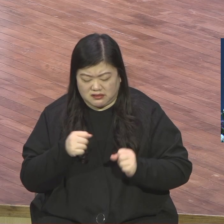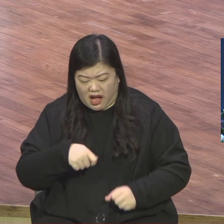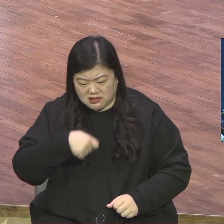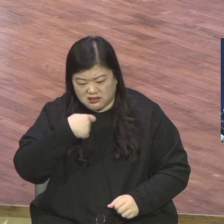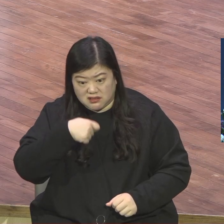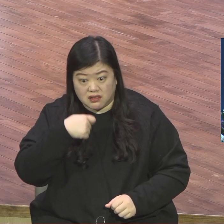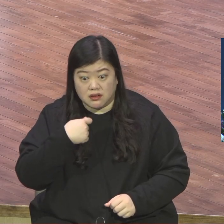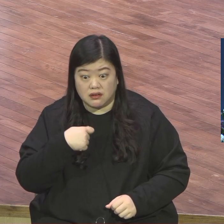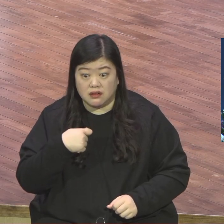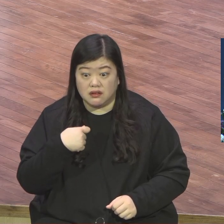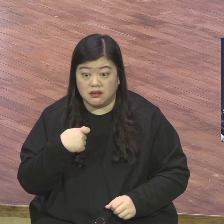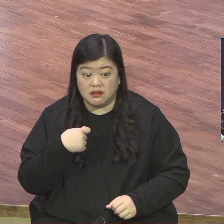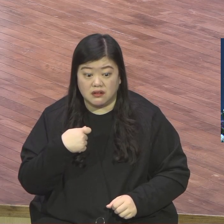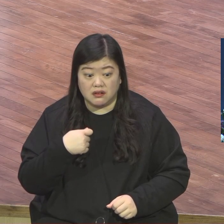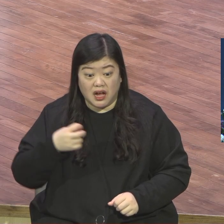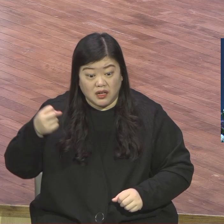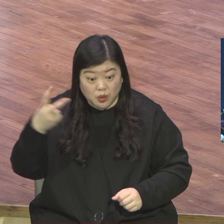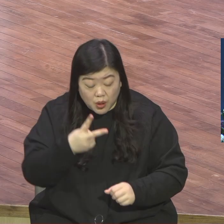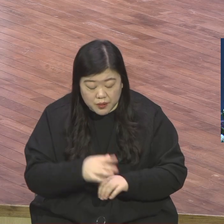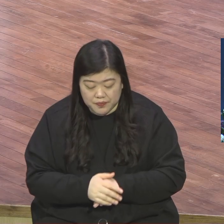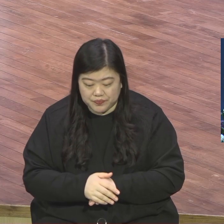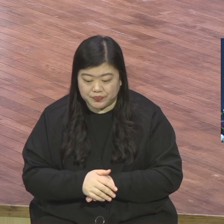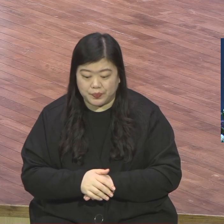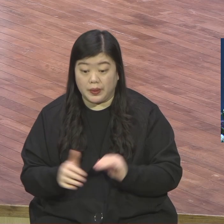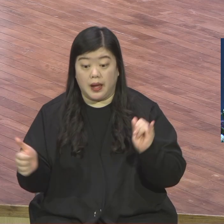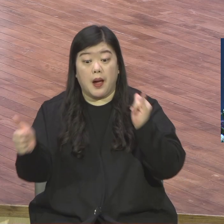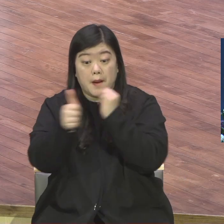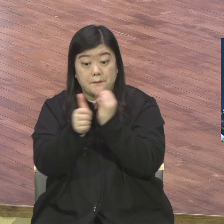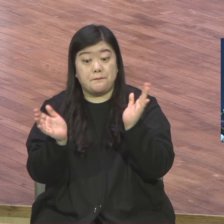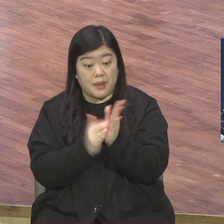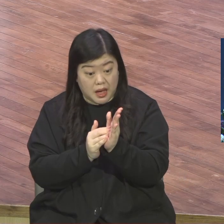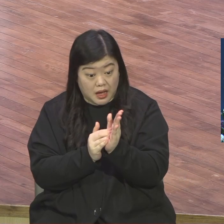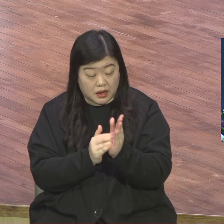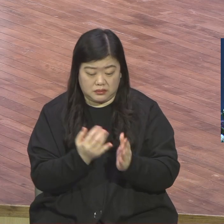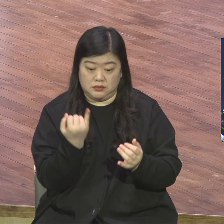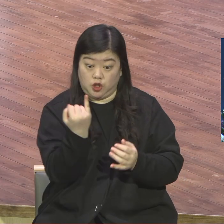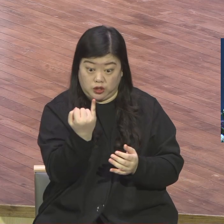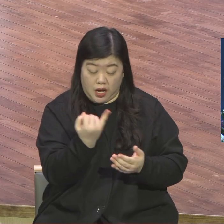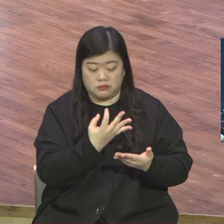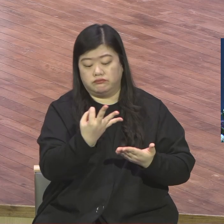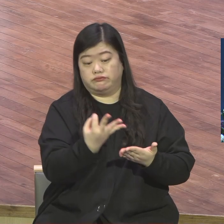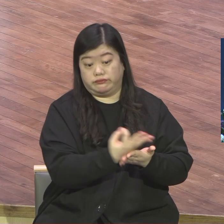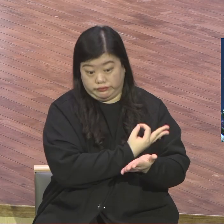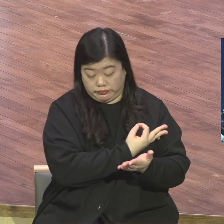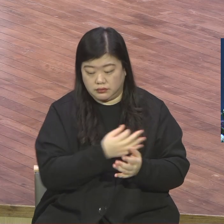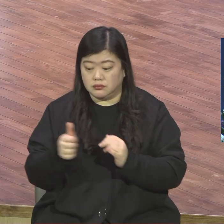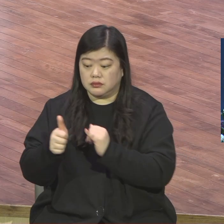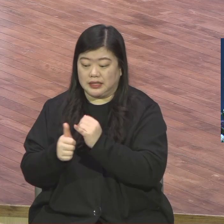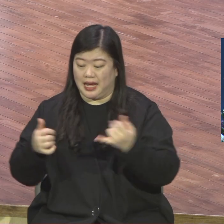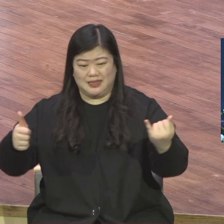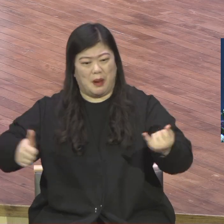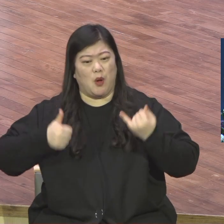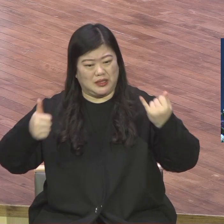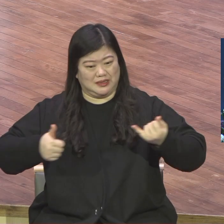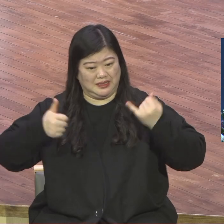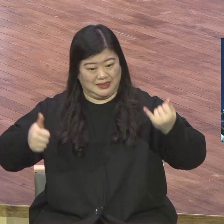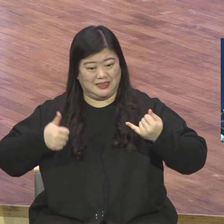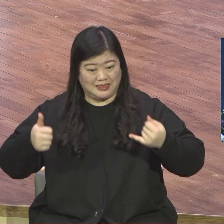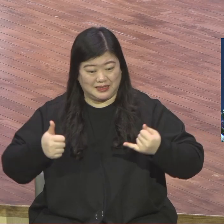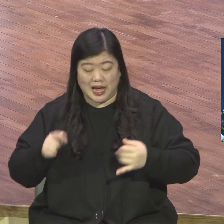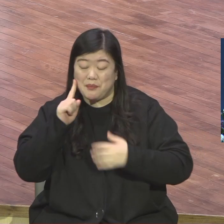재산을 나누어서 관리하고 남편이 만약에 파산하면 이혼하는 것을 조건으로